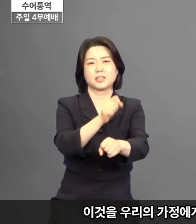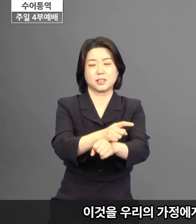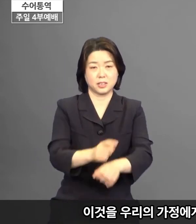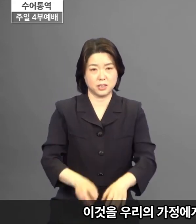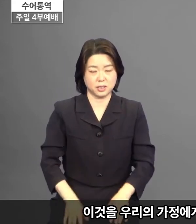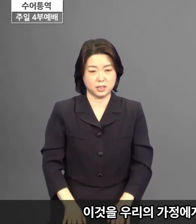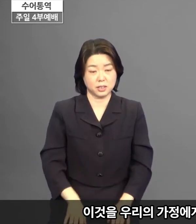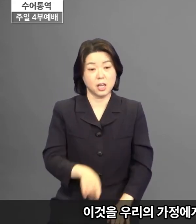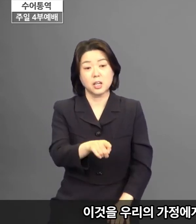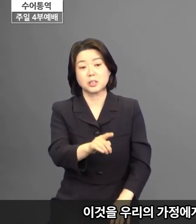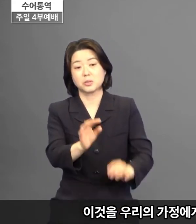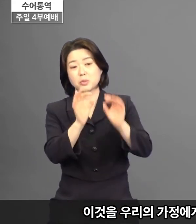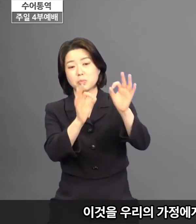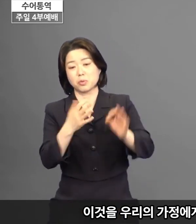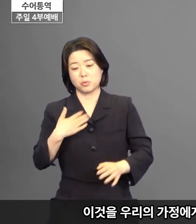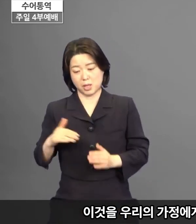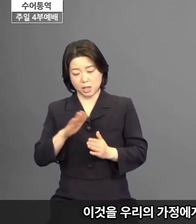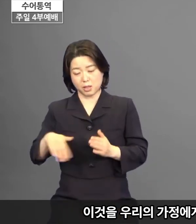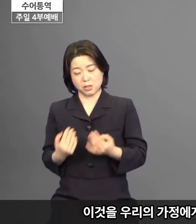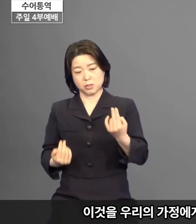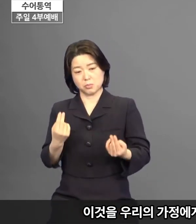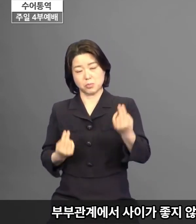가정에게 적용해 보면 이렇게 됩니다.